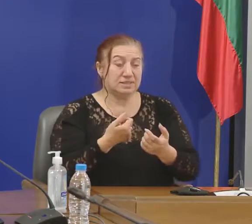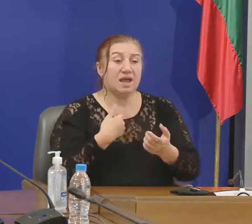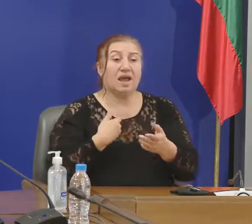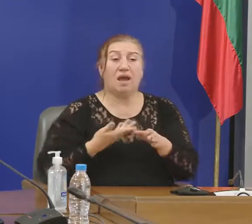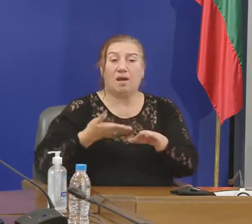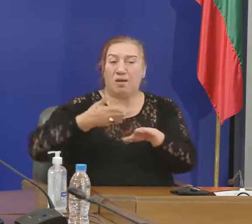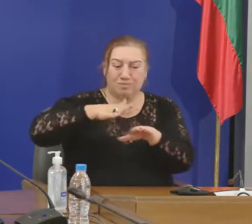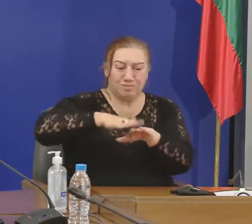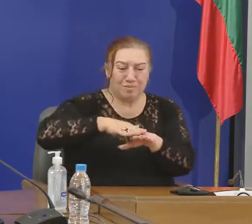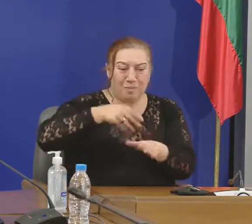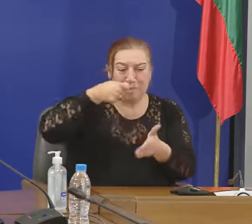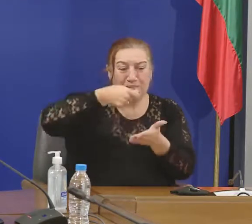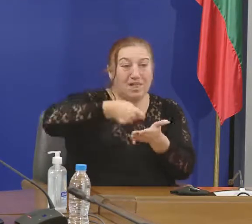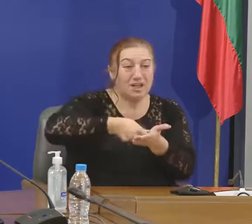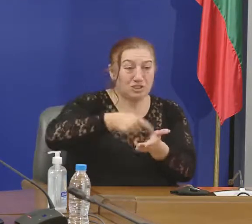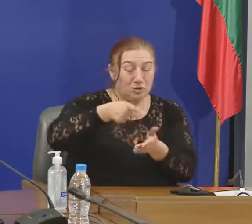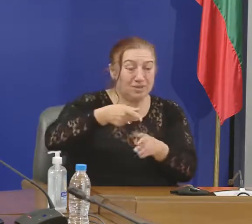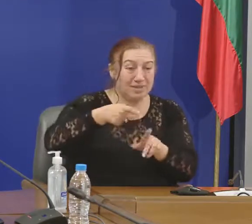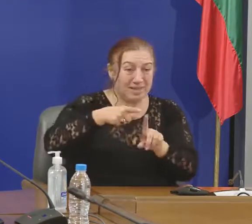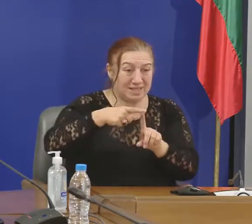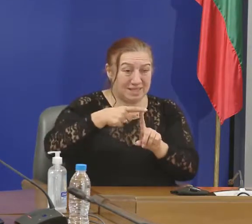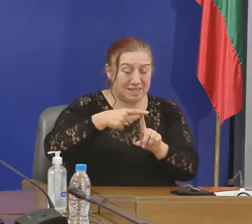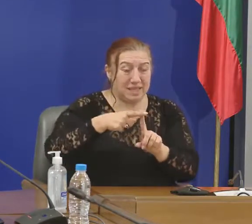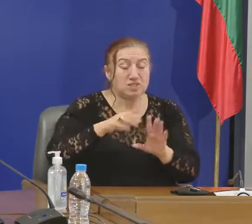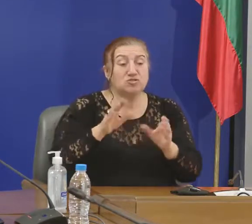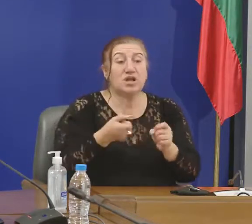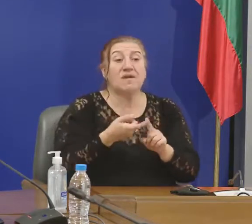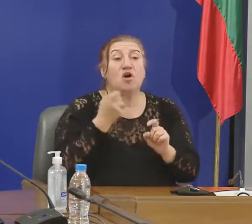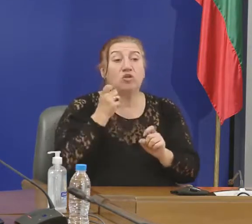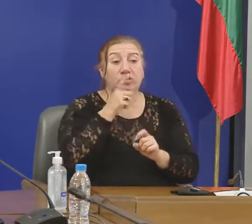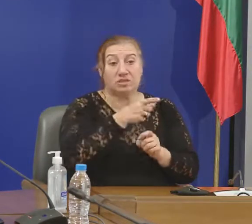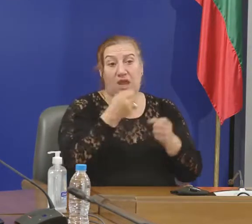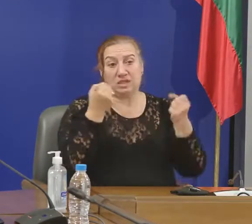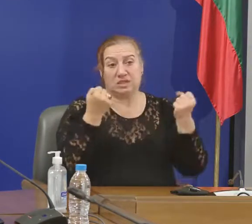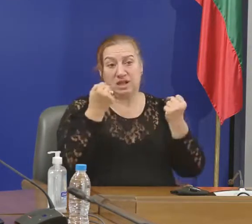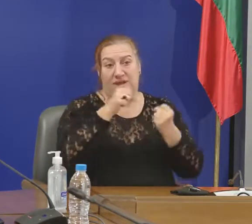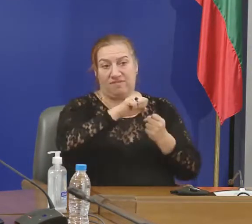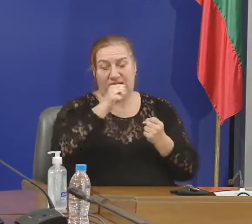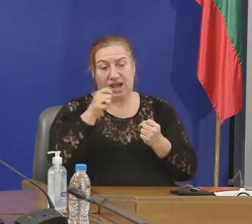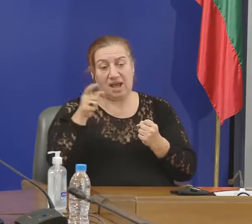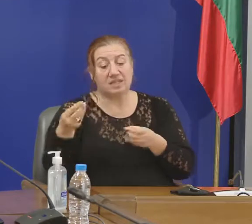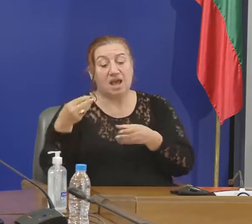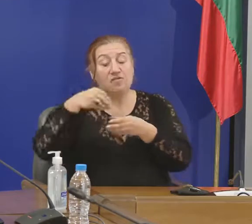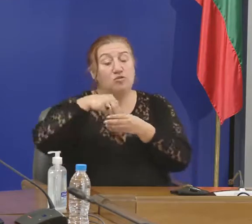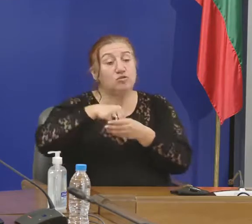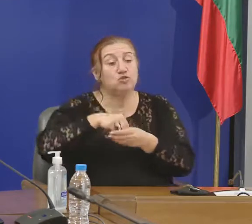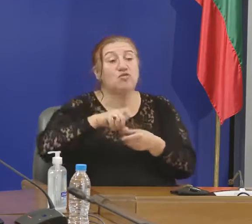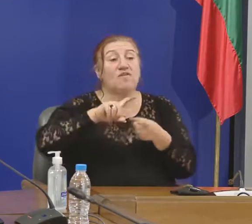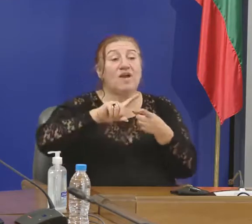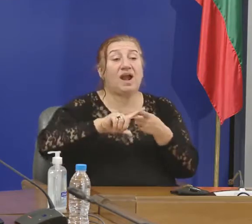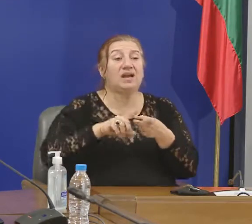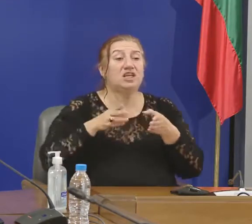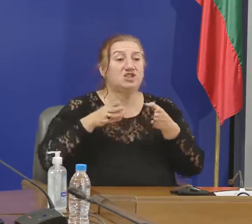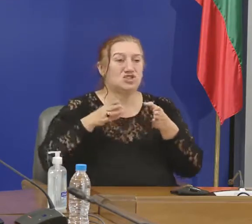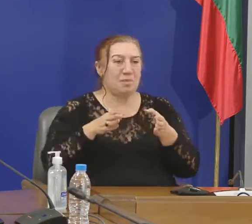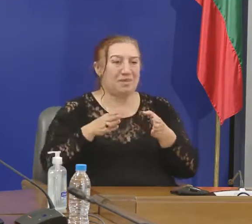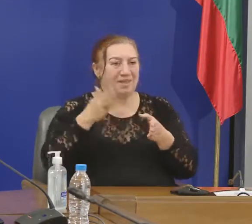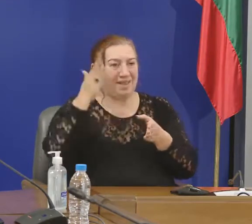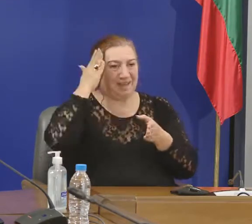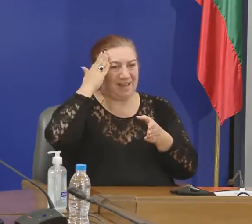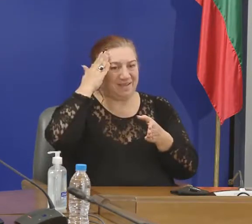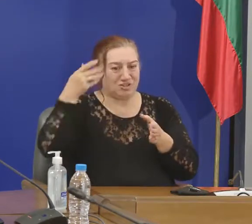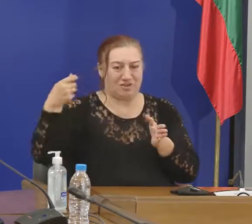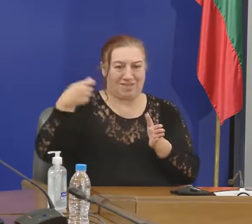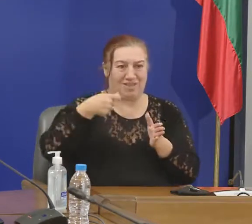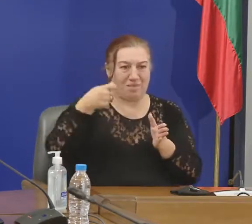покриването на тези тестове става от здравната каса, защото те влизат в клиничната пътека, като другото, което е много